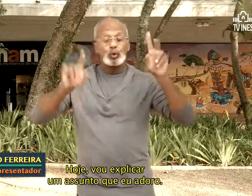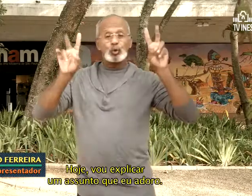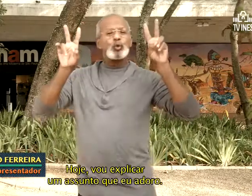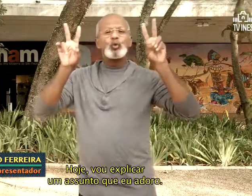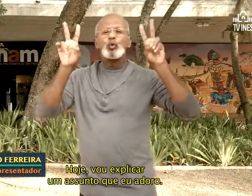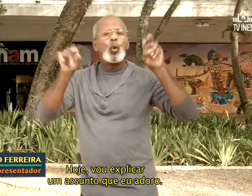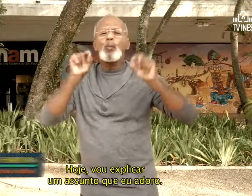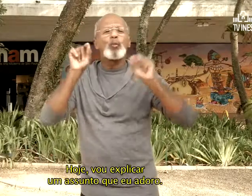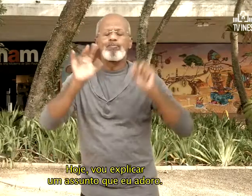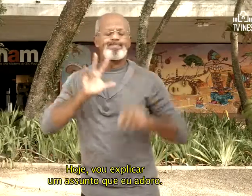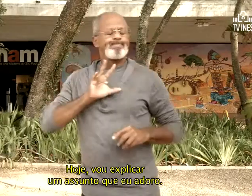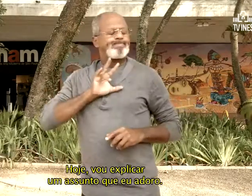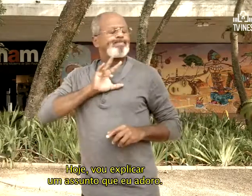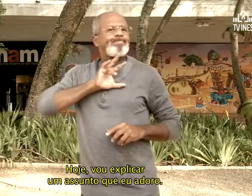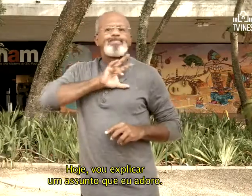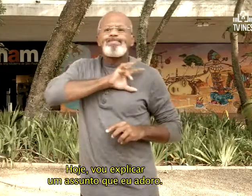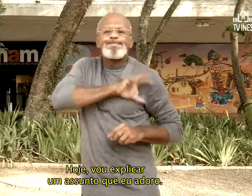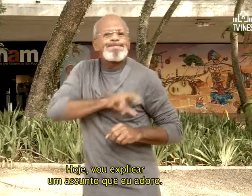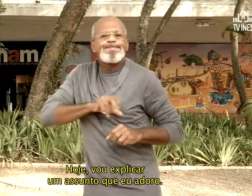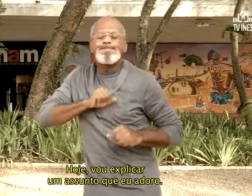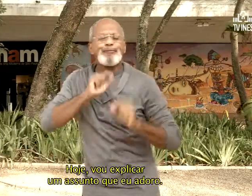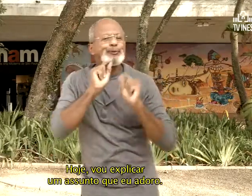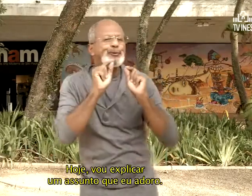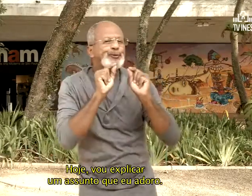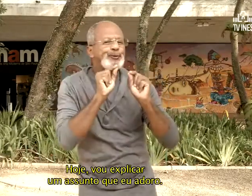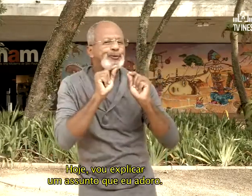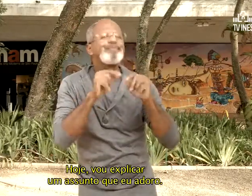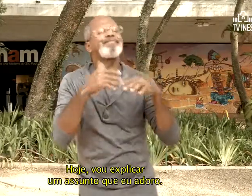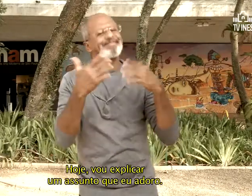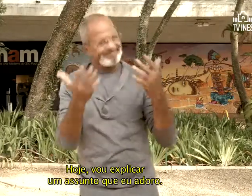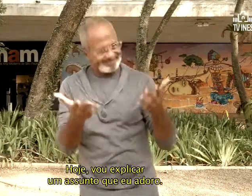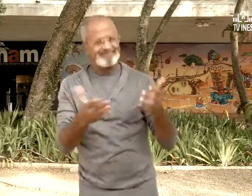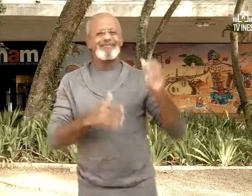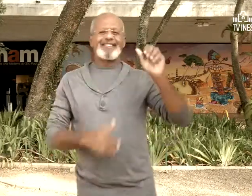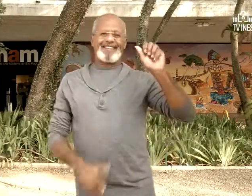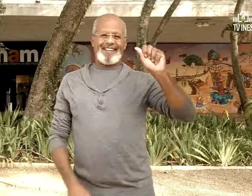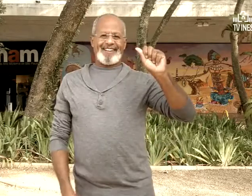Hoje vou explicar um assunto que eu adoro.